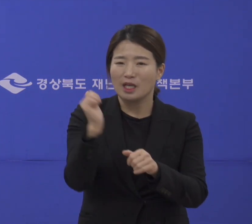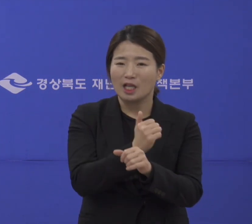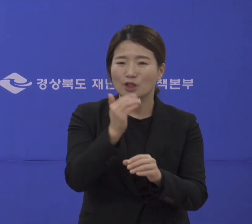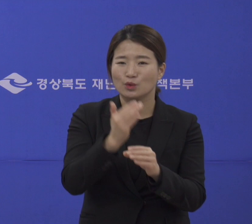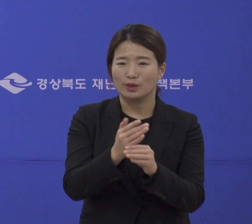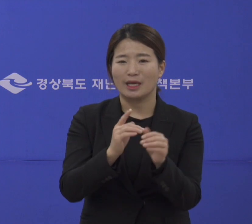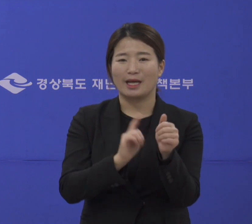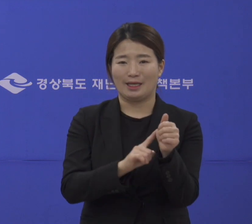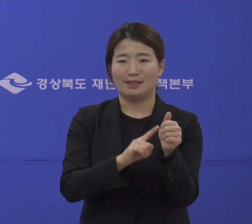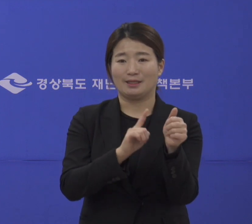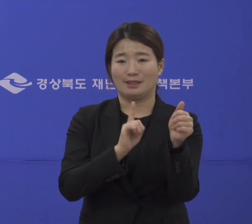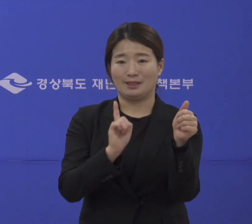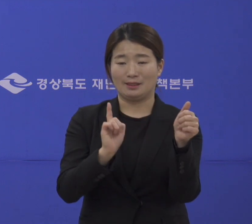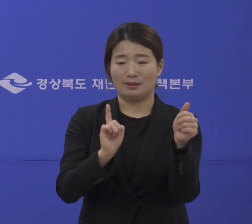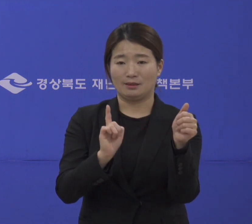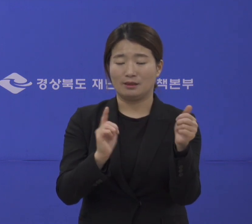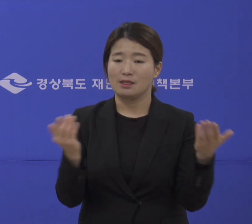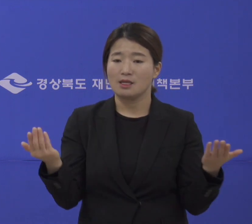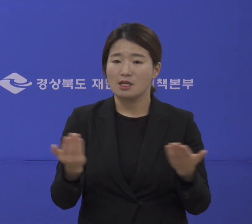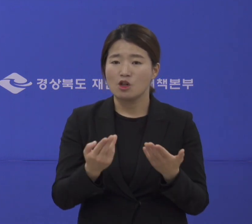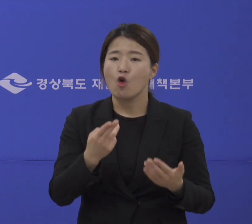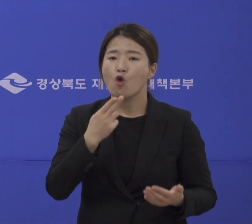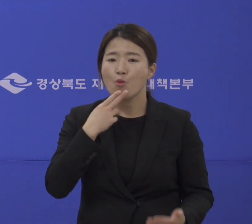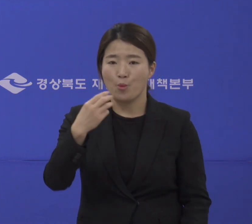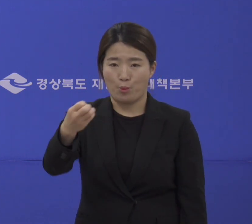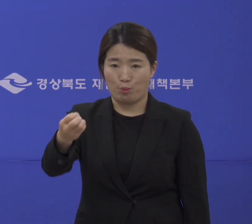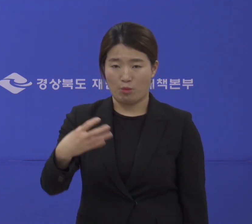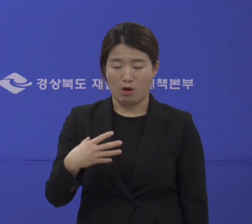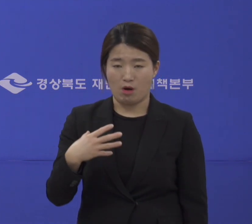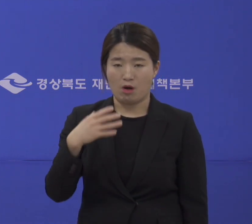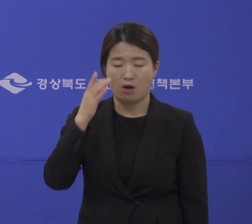계시는데 이분은 현재 무직이라 하는데